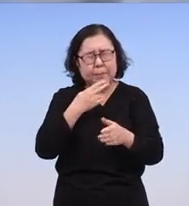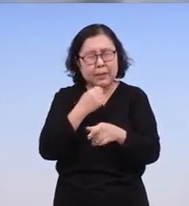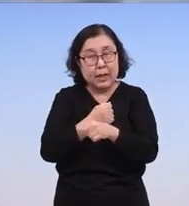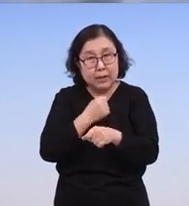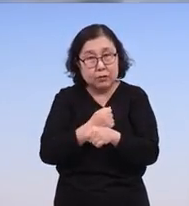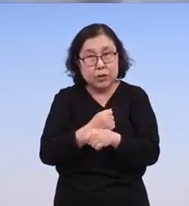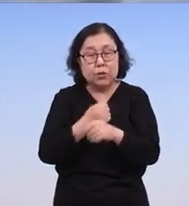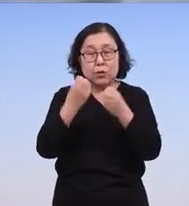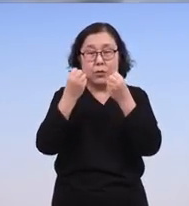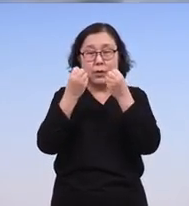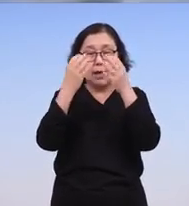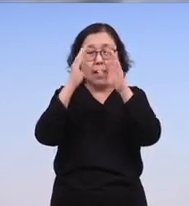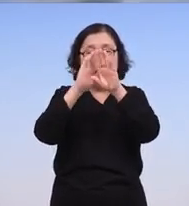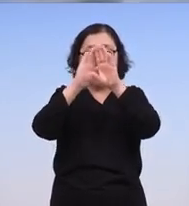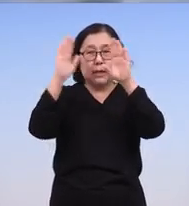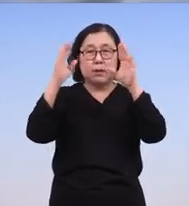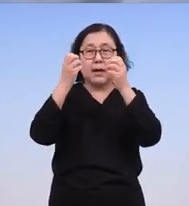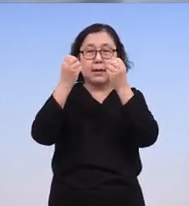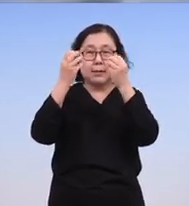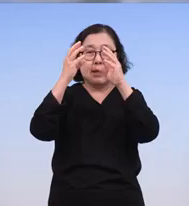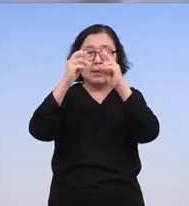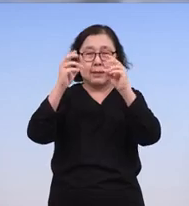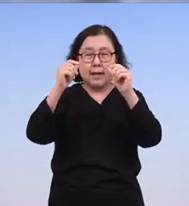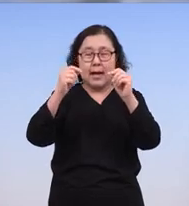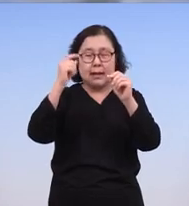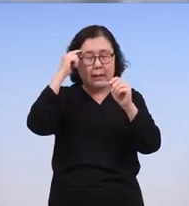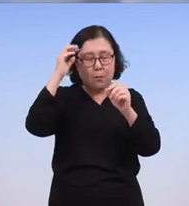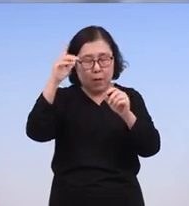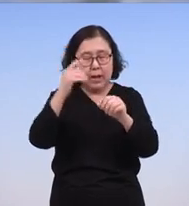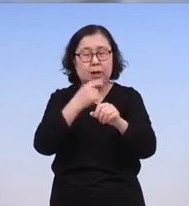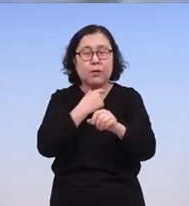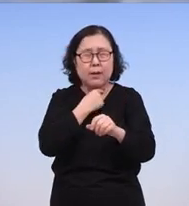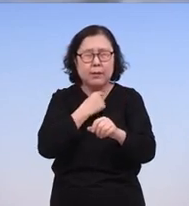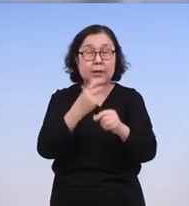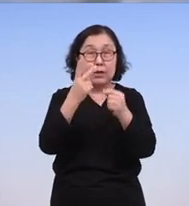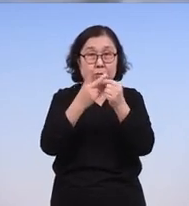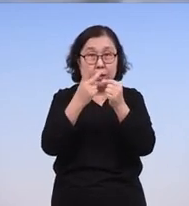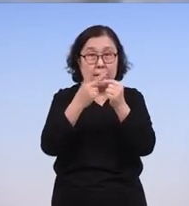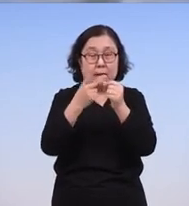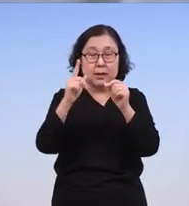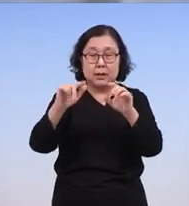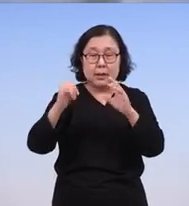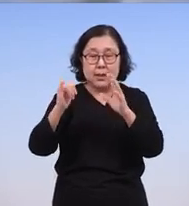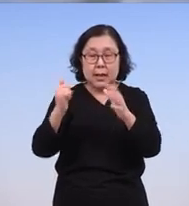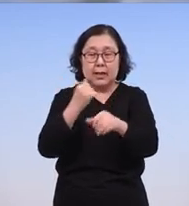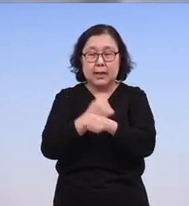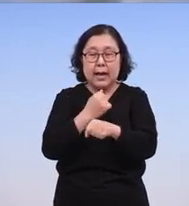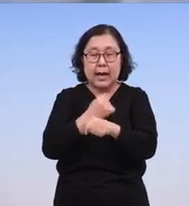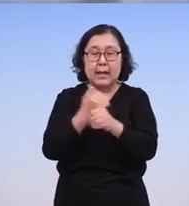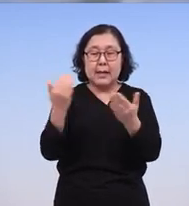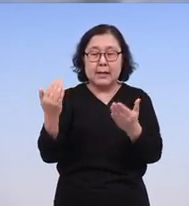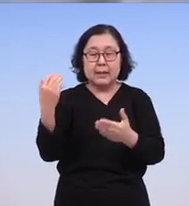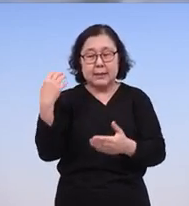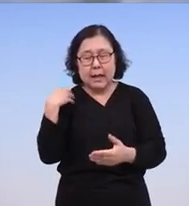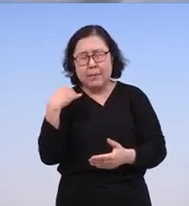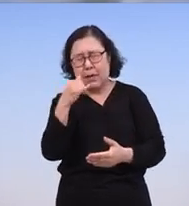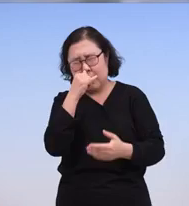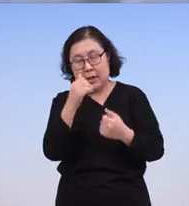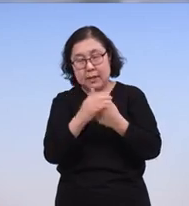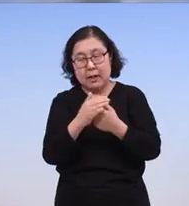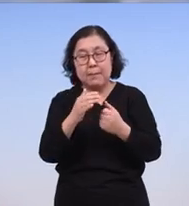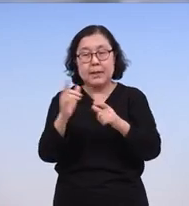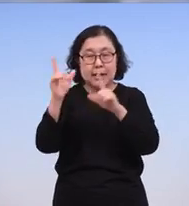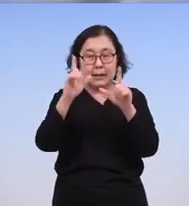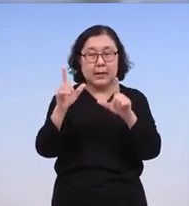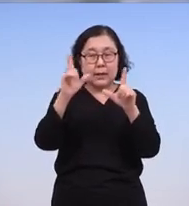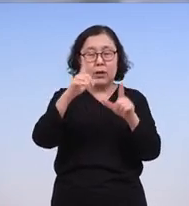해주시고 새하늘과 새 땅을 늘 그리면서 살아가기 원합니다. 두 번째, 하나님, 이 세상에서는 할 일이 있어 사명이